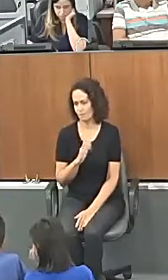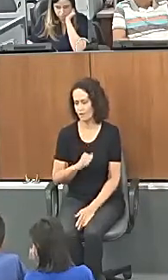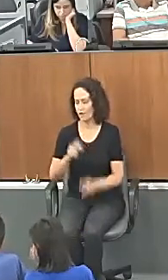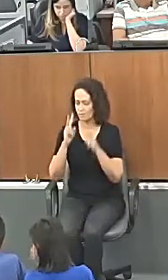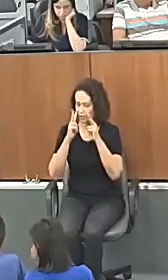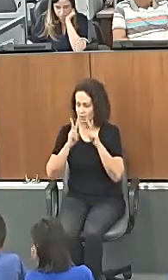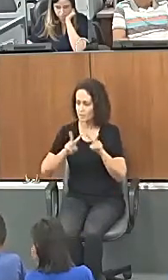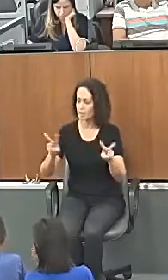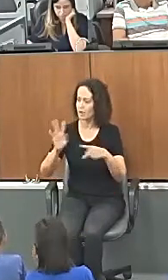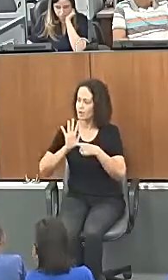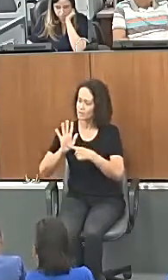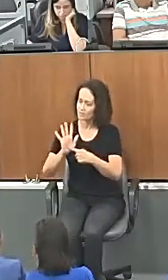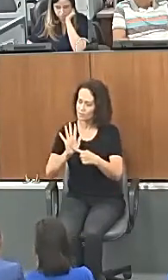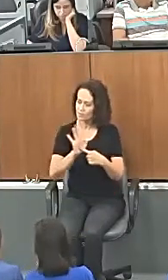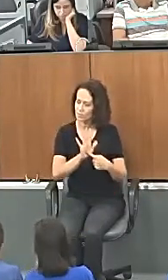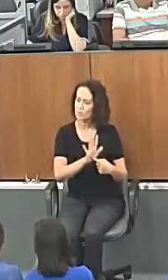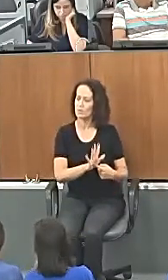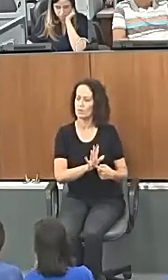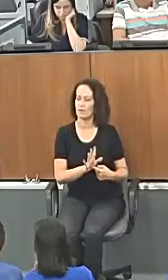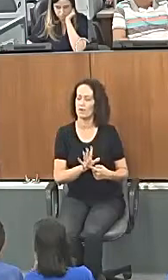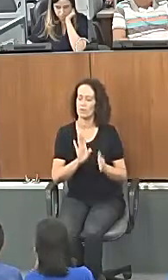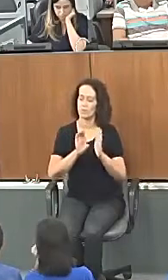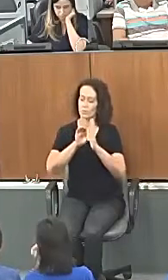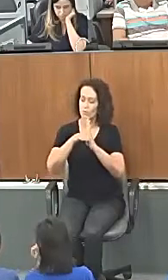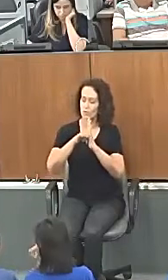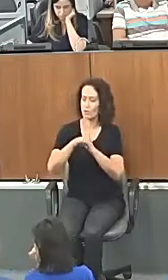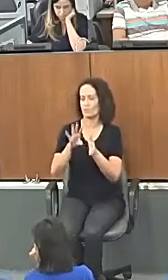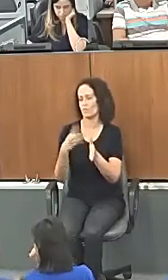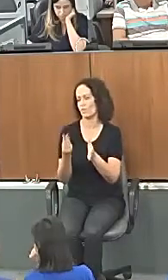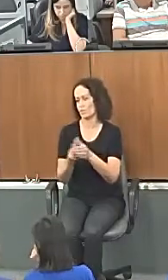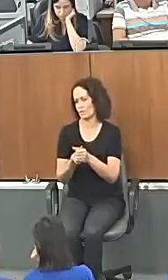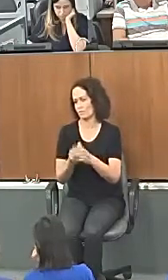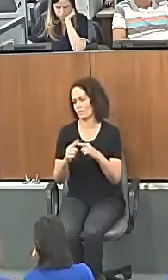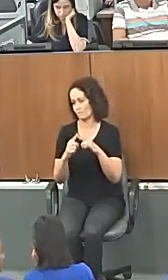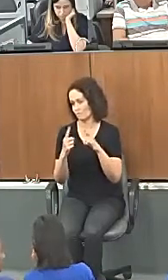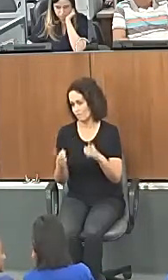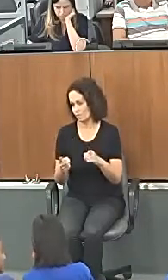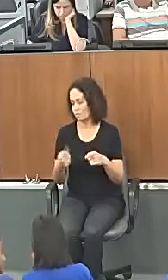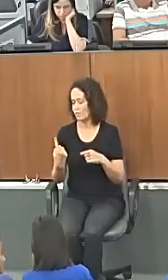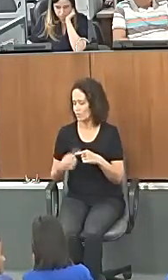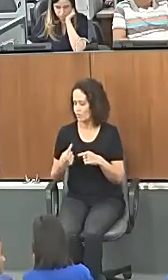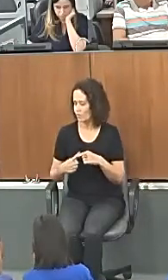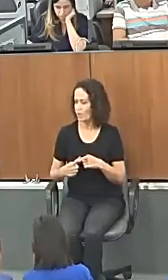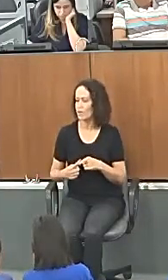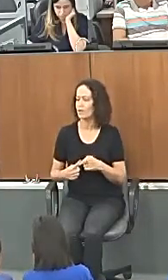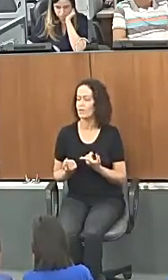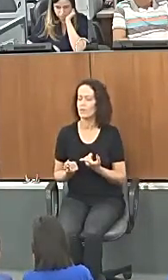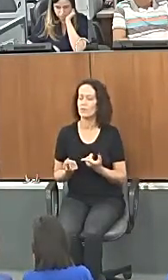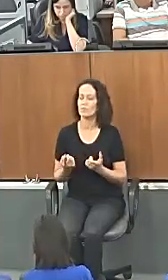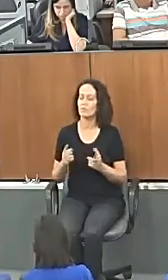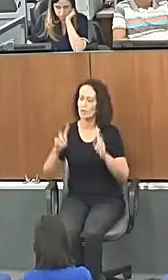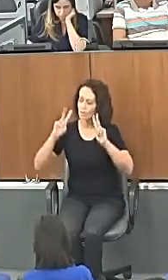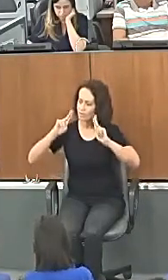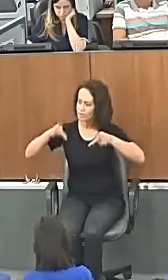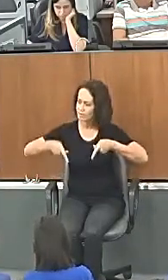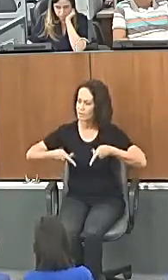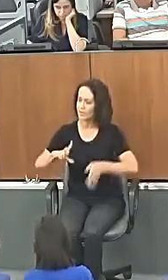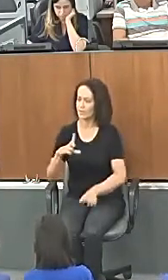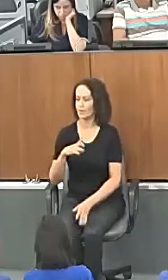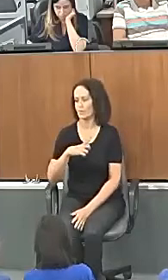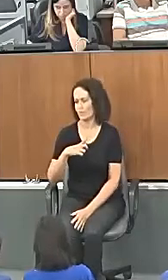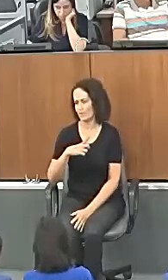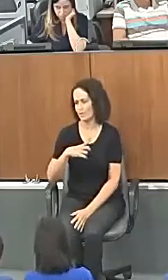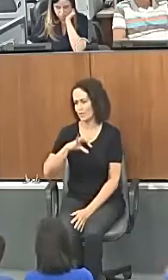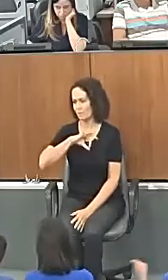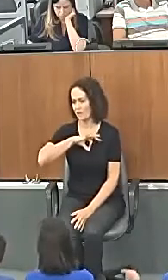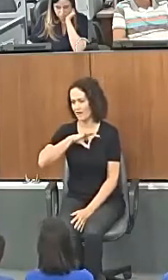visibilidade na causa do conceito de inclusão mas sim exatamente pela efetividade do retorno que se tem é através das